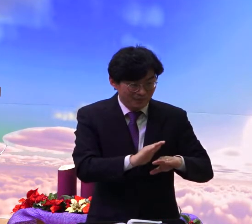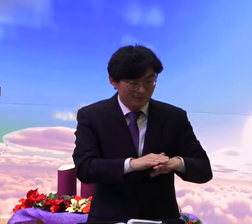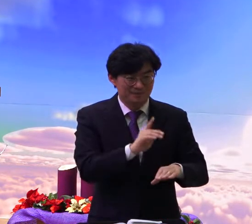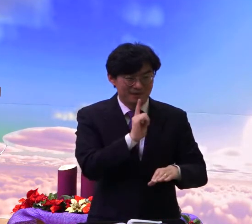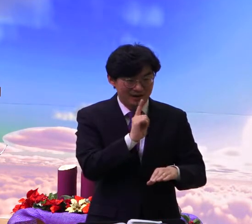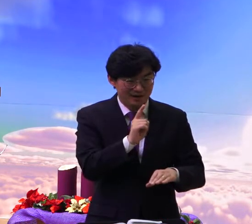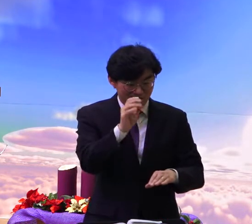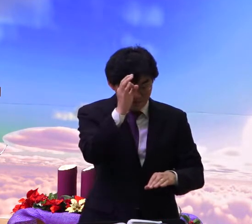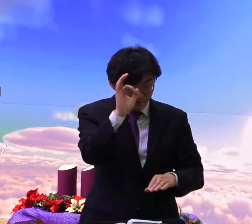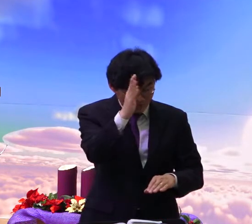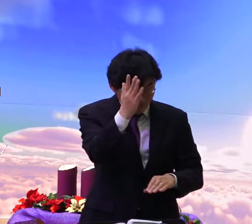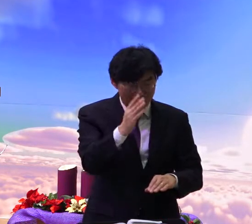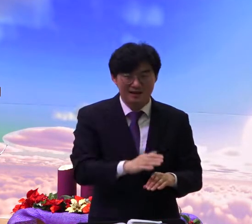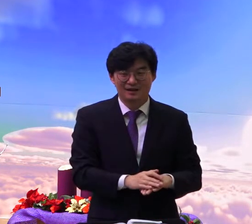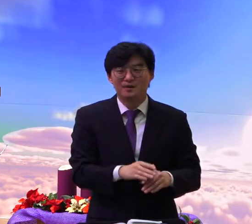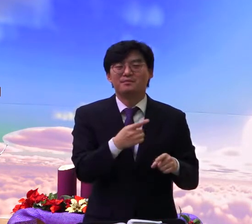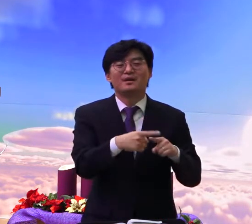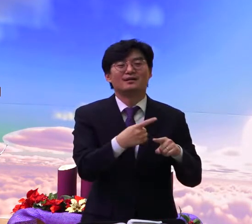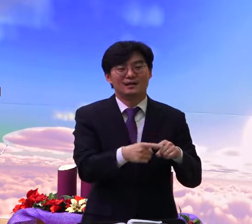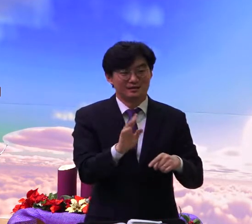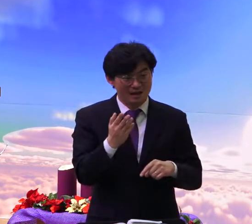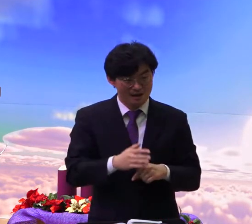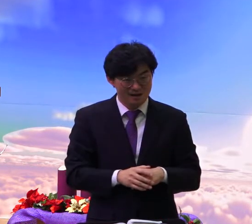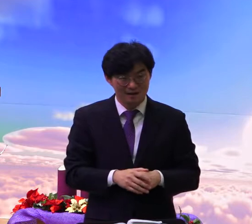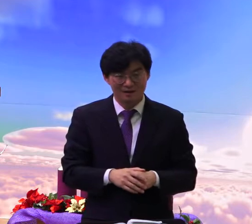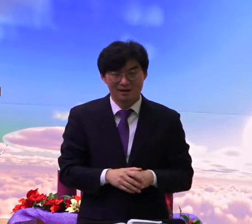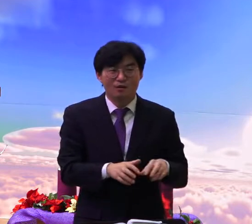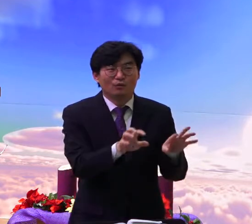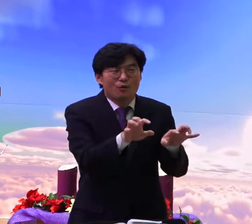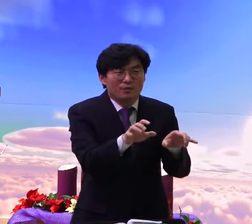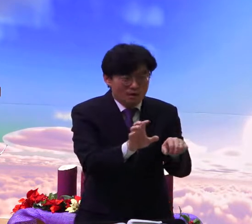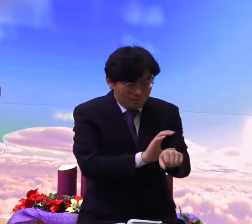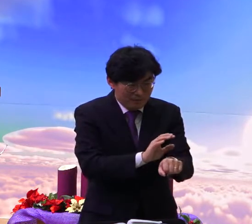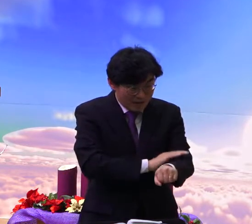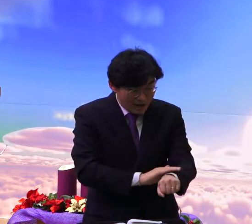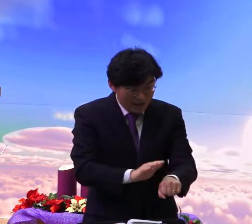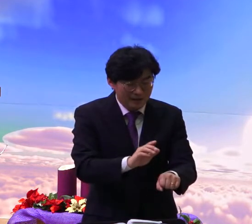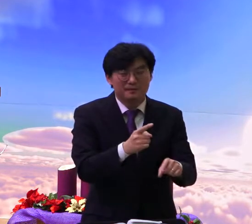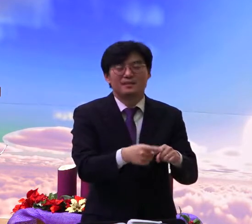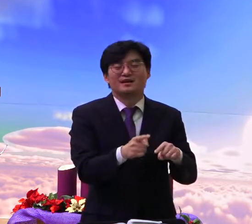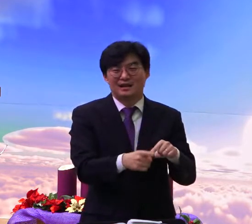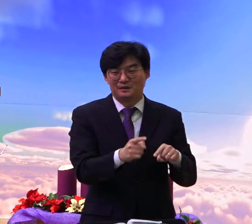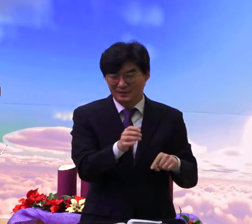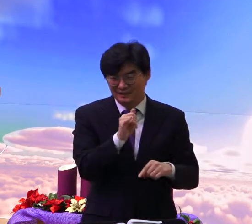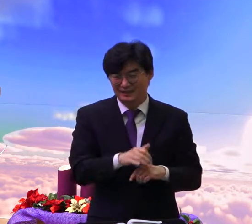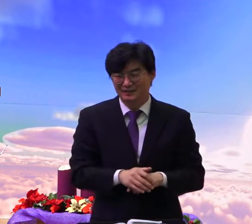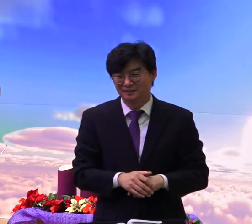되고, 그리고 어떤 회사에 따라서는 그 성과에 따라서 인센티브를 받기도 하고 그렇습니다.